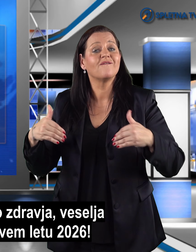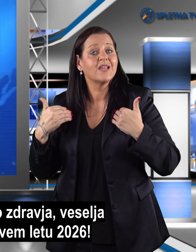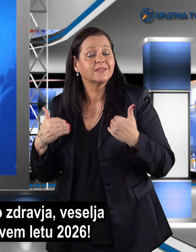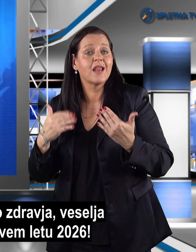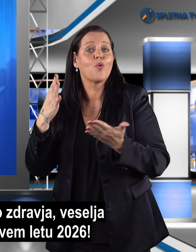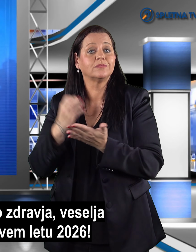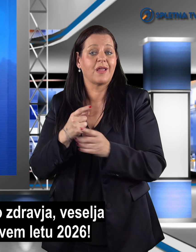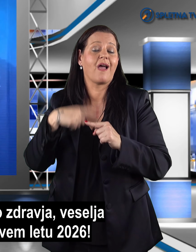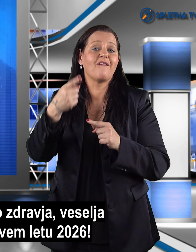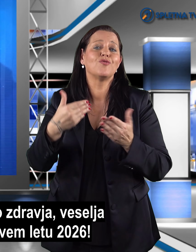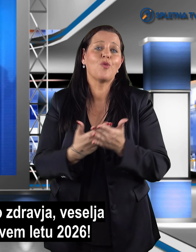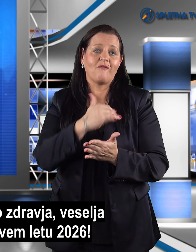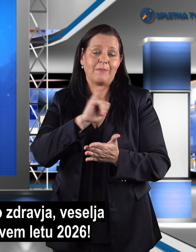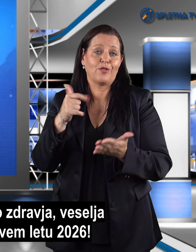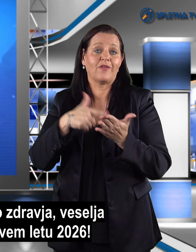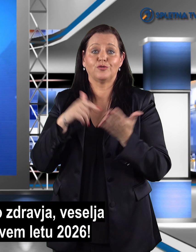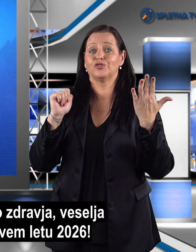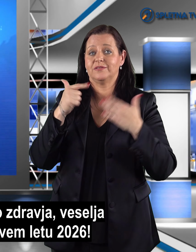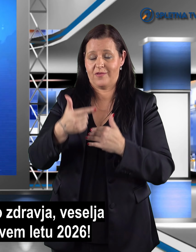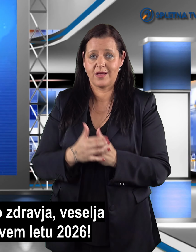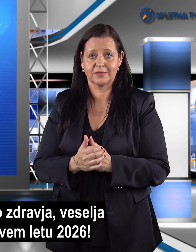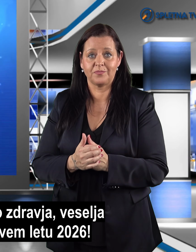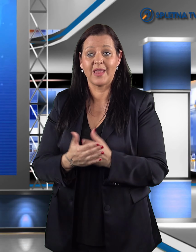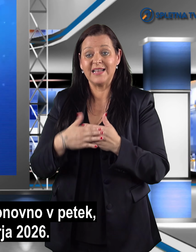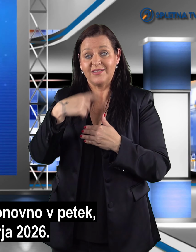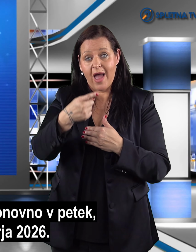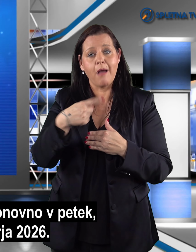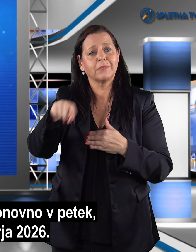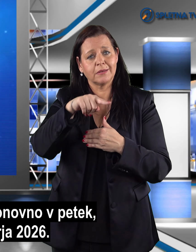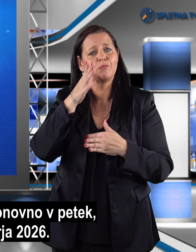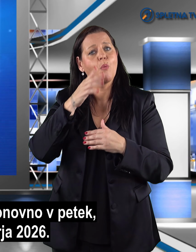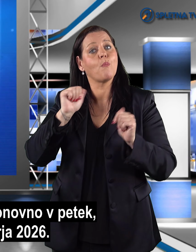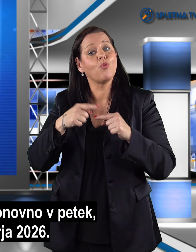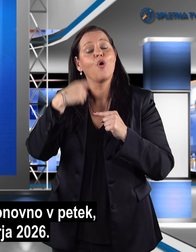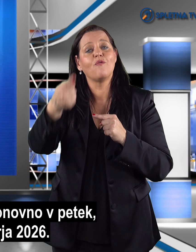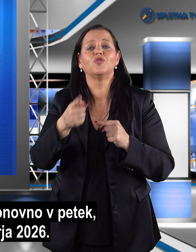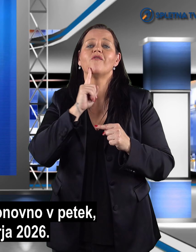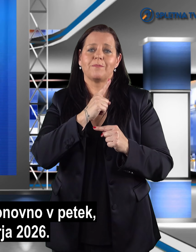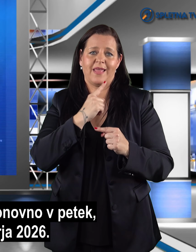uspeha v novem letu 2026. Z vami bomo ponovno v petek, 9.